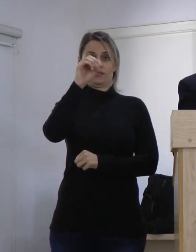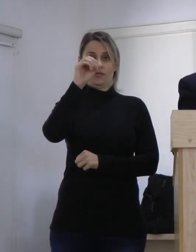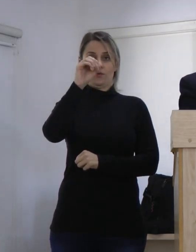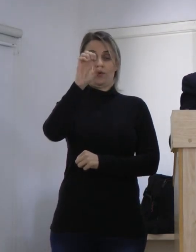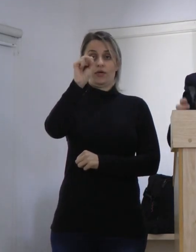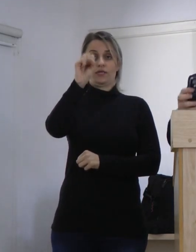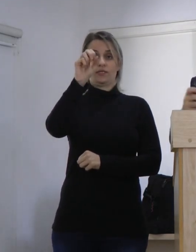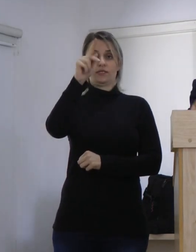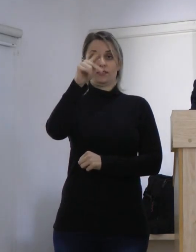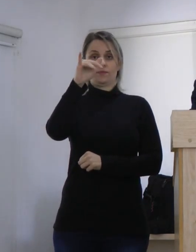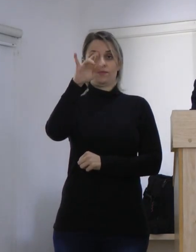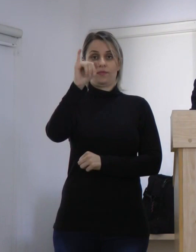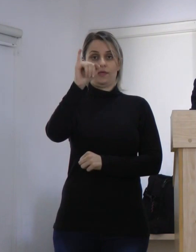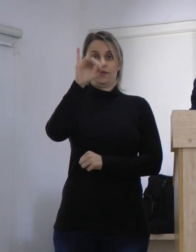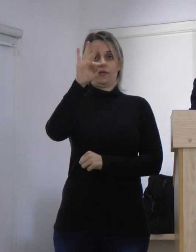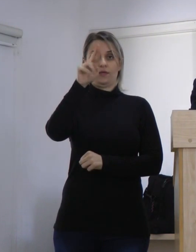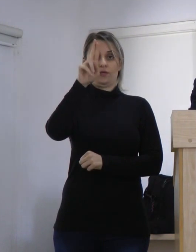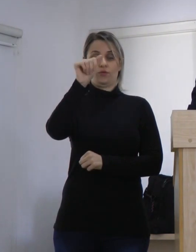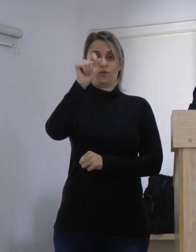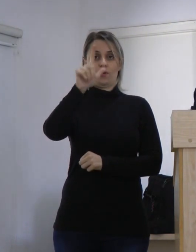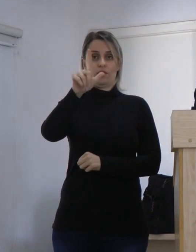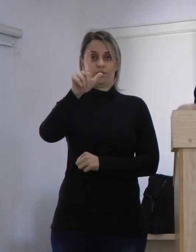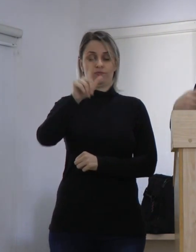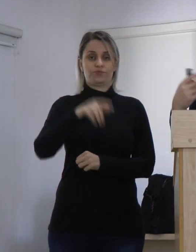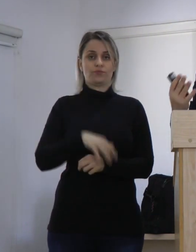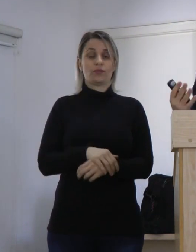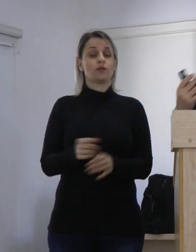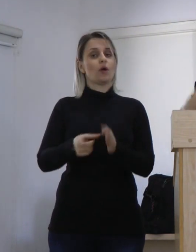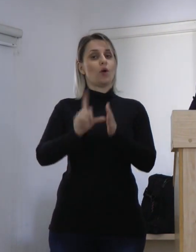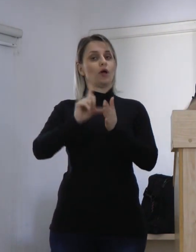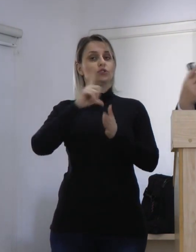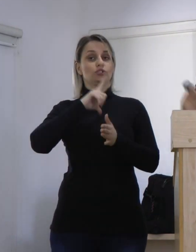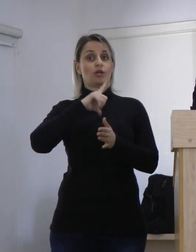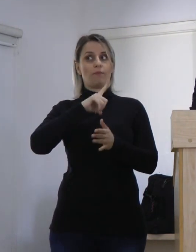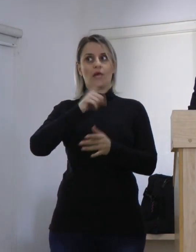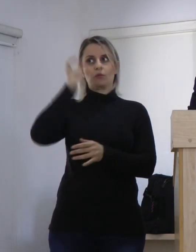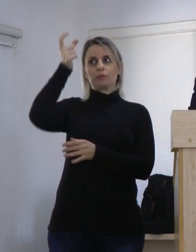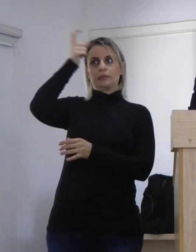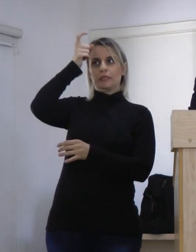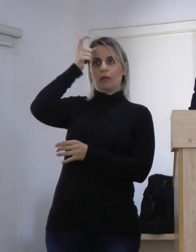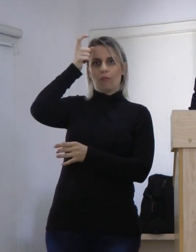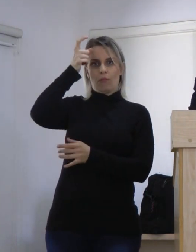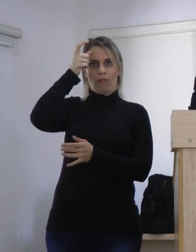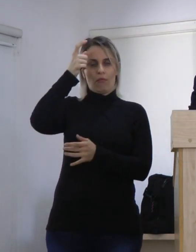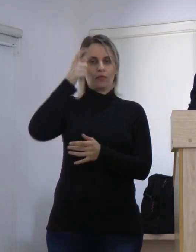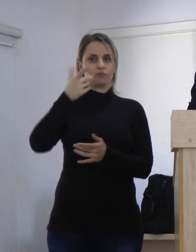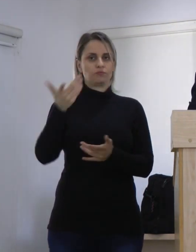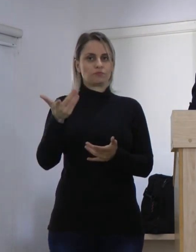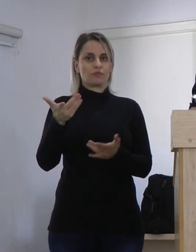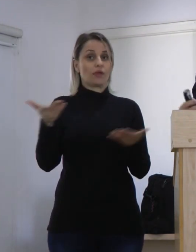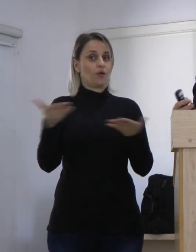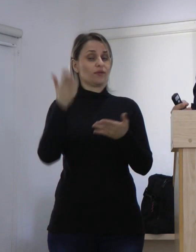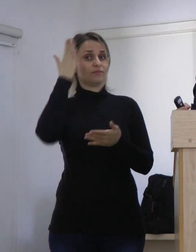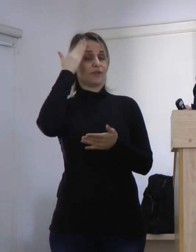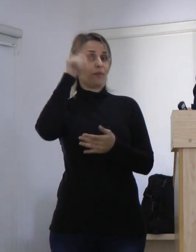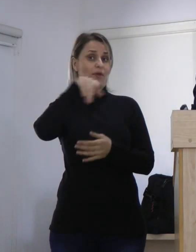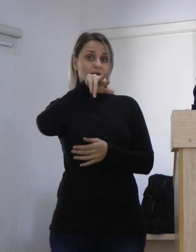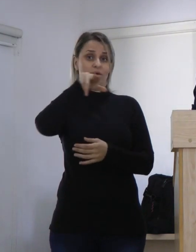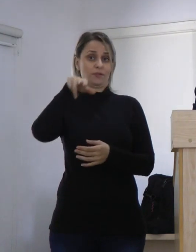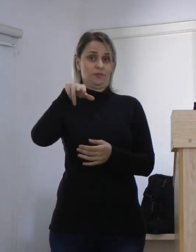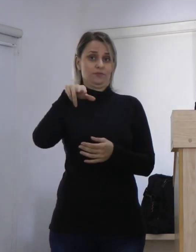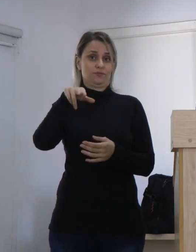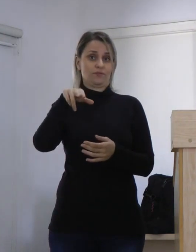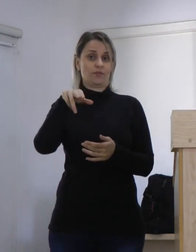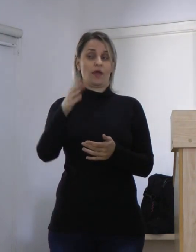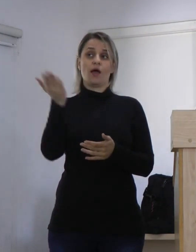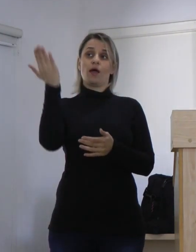medo dos demônios, inveja dos anjos, agora sabemos que são nossos irmãos, mais jovens ou mais velhos. Antes era proibido questionar, agora livre pensamento.